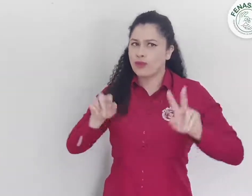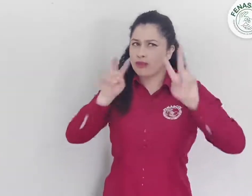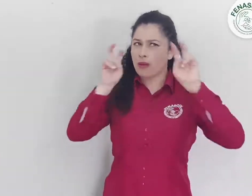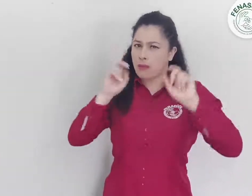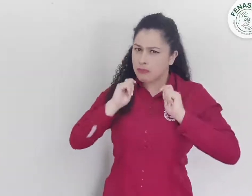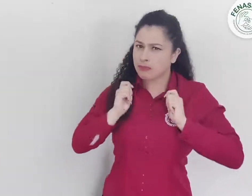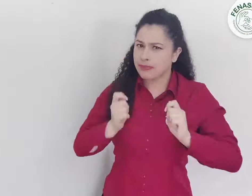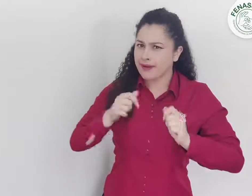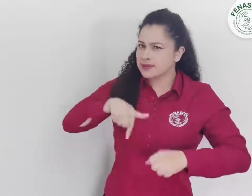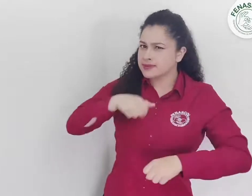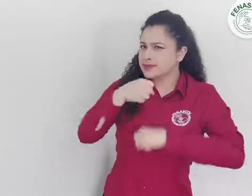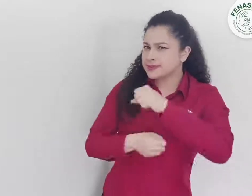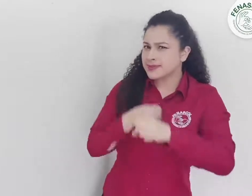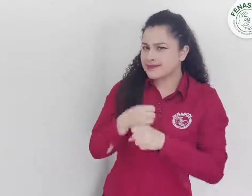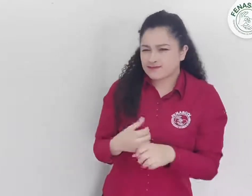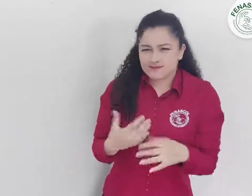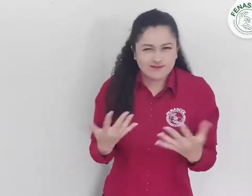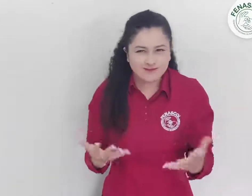llamado